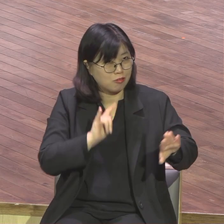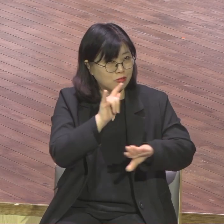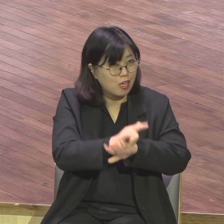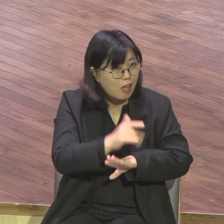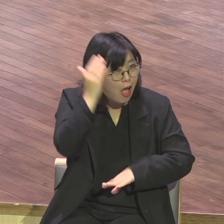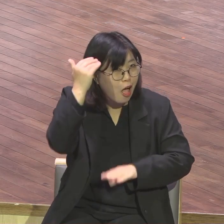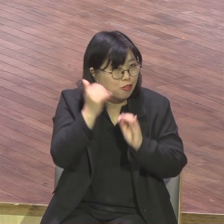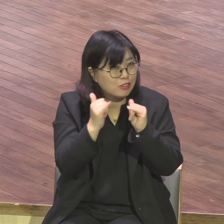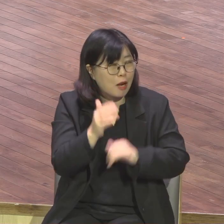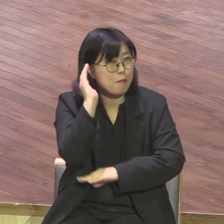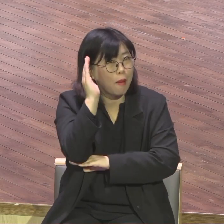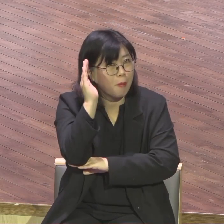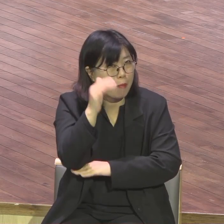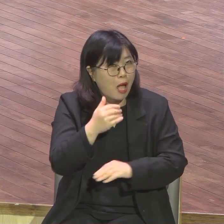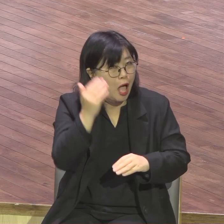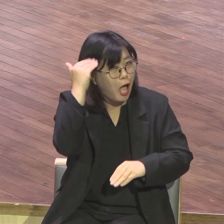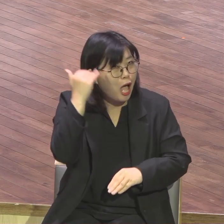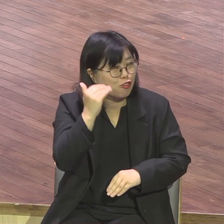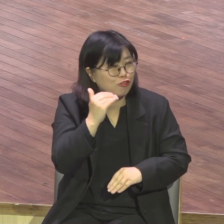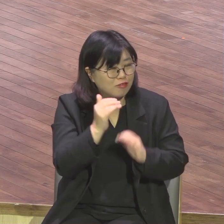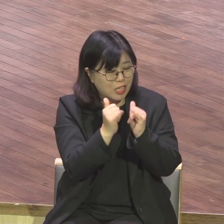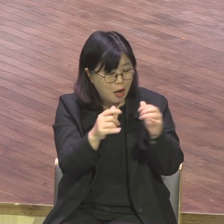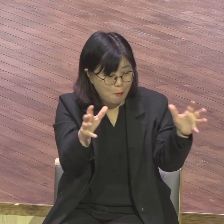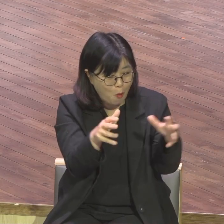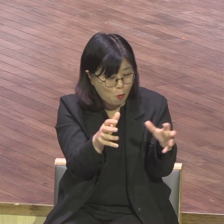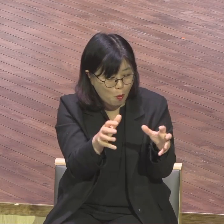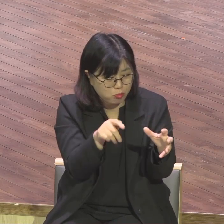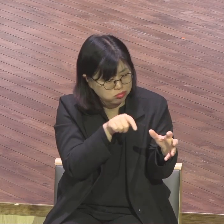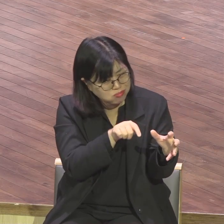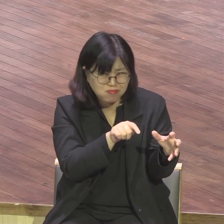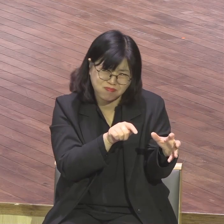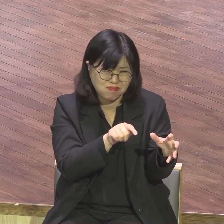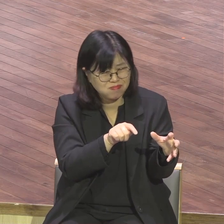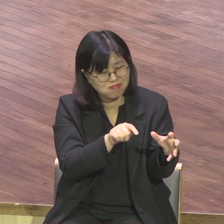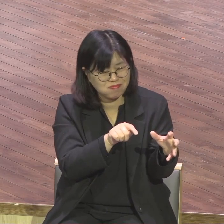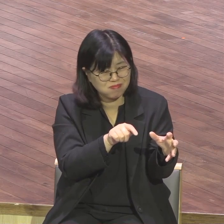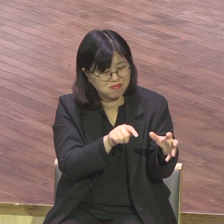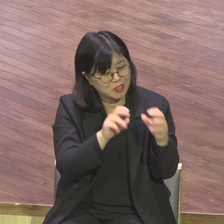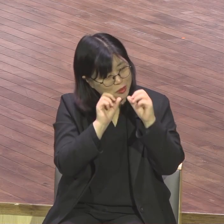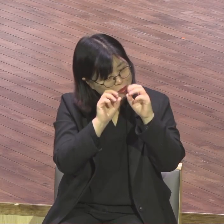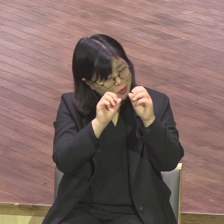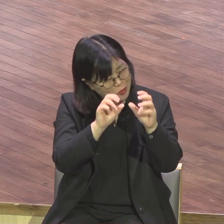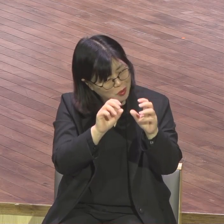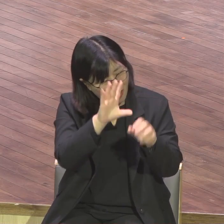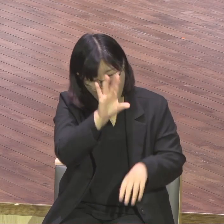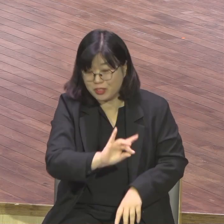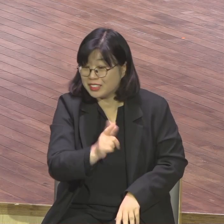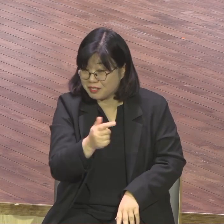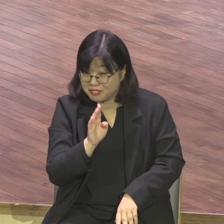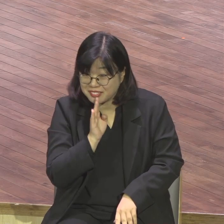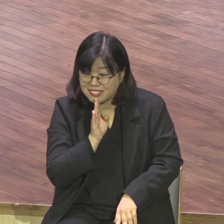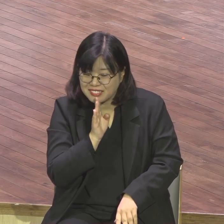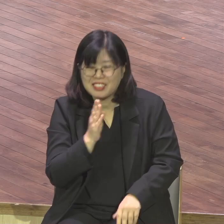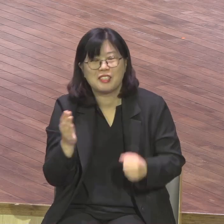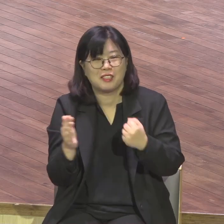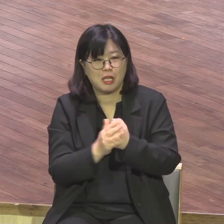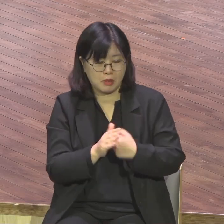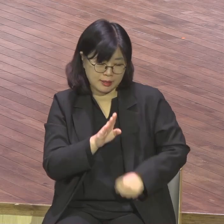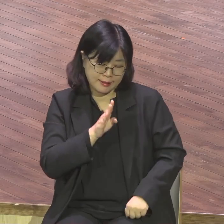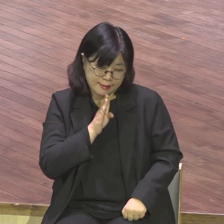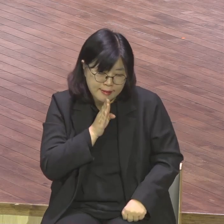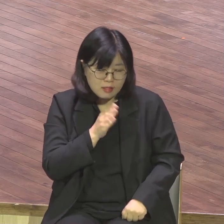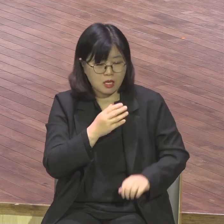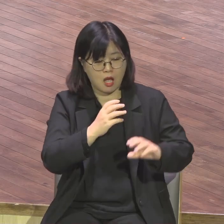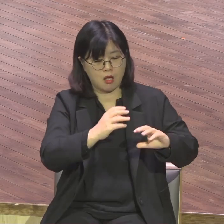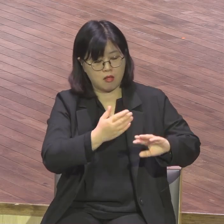뭘 하겠습니까? 본격적인 이 현지인 선교를 해나가기 위해서 이제는 그